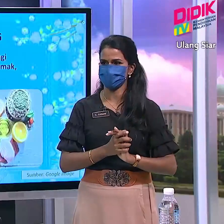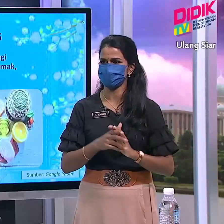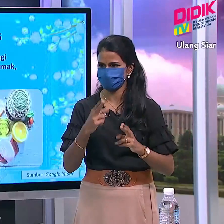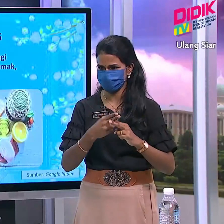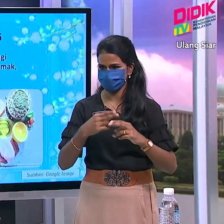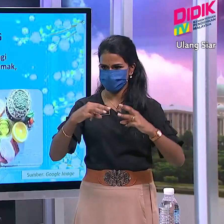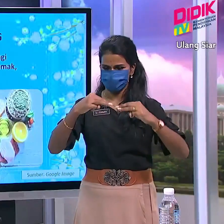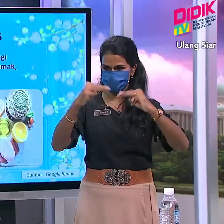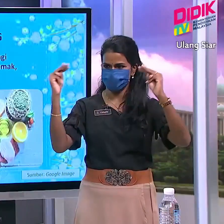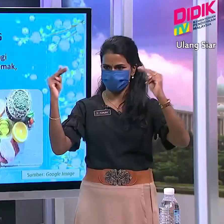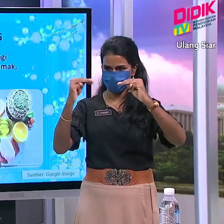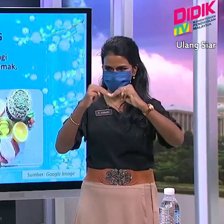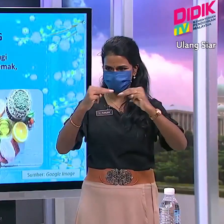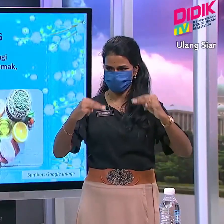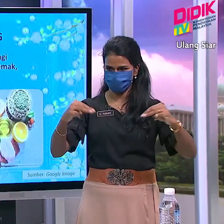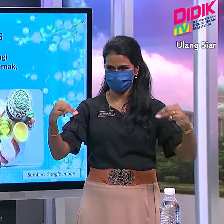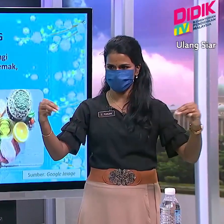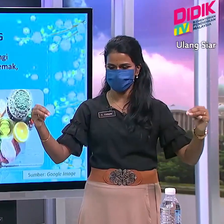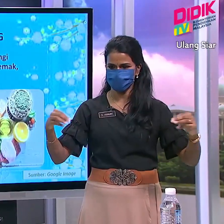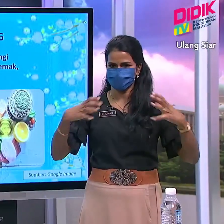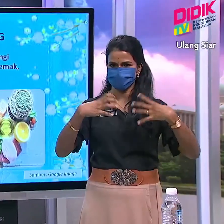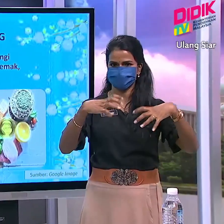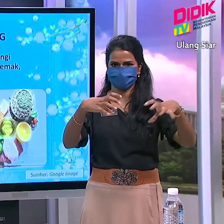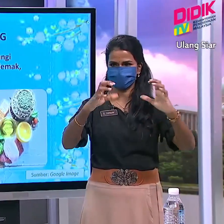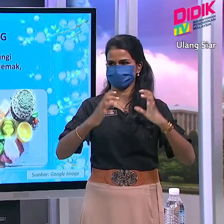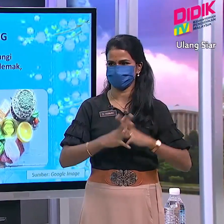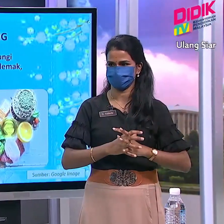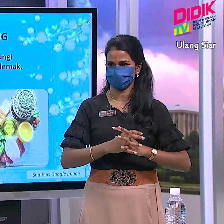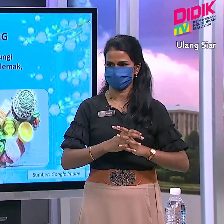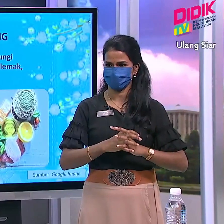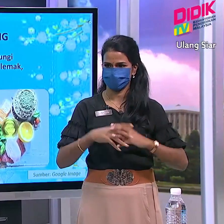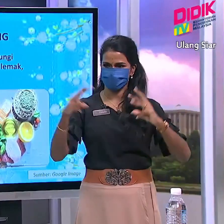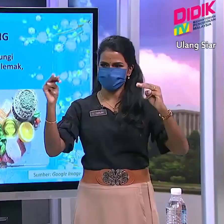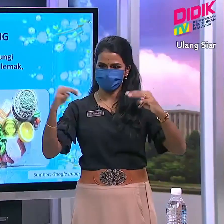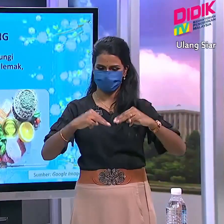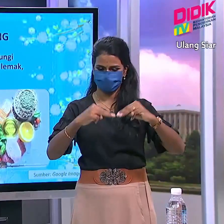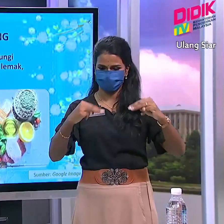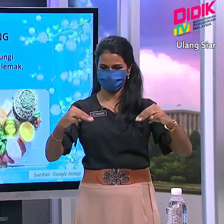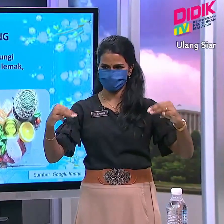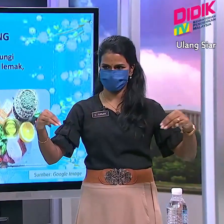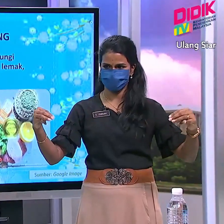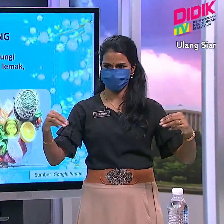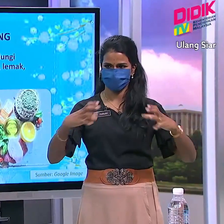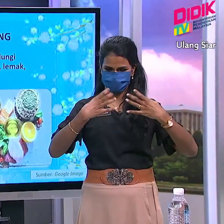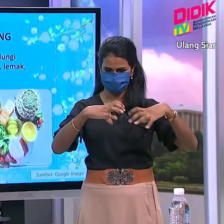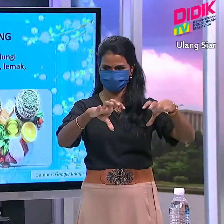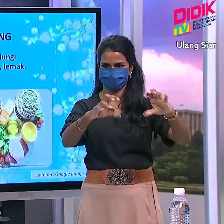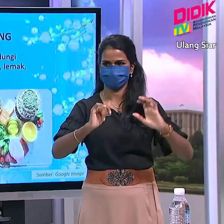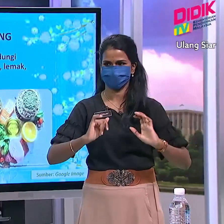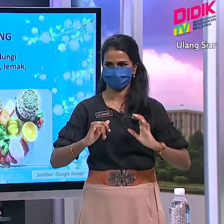pun mie. Mie segera. Macam ni adik. Mie segera.